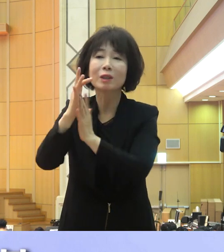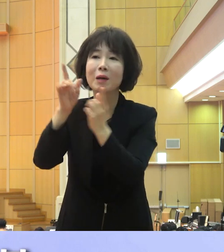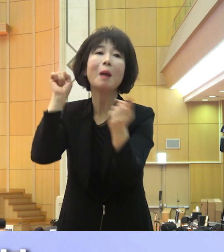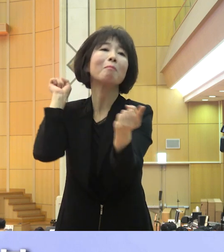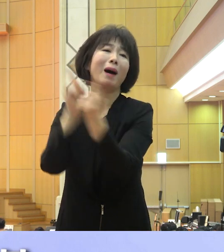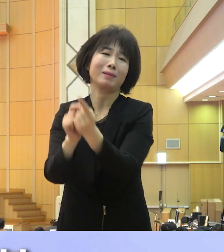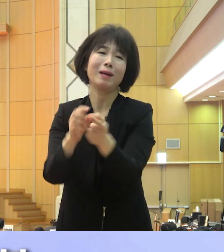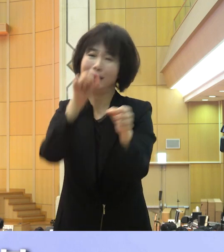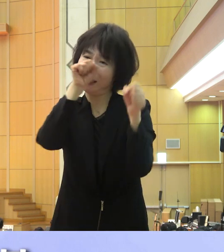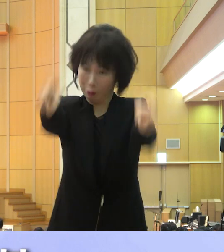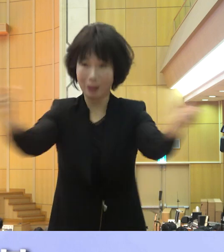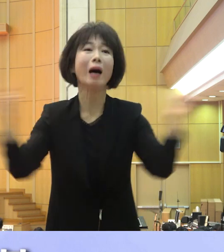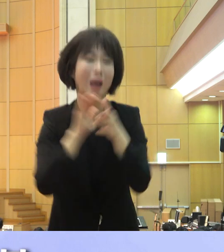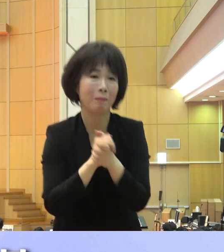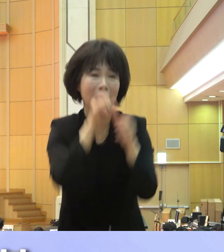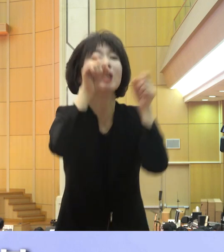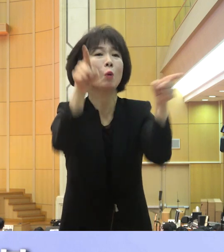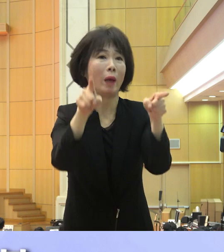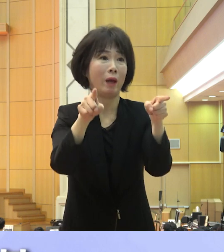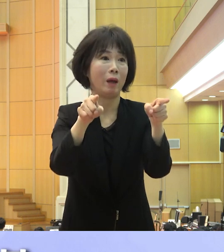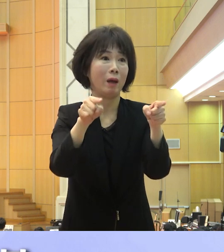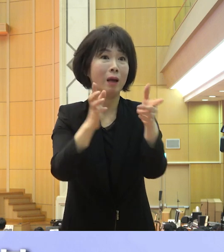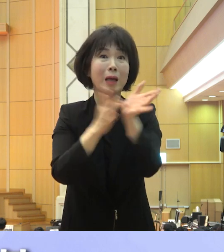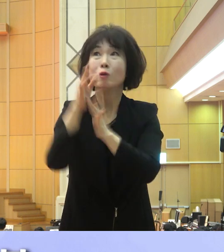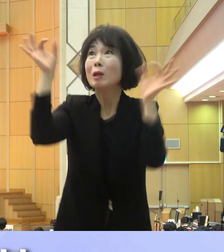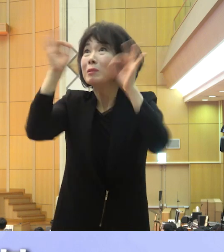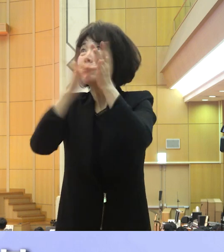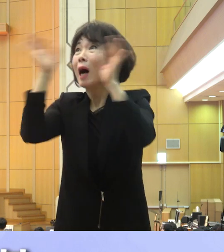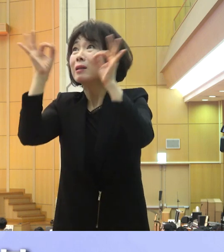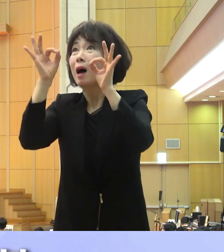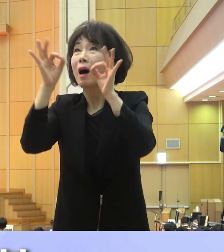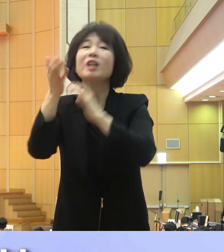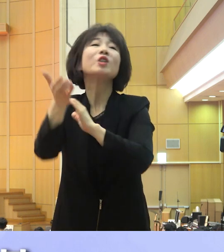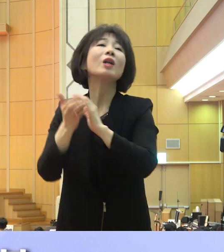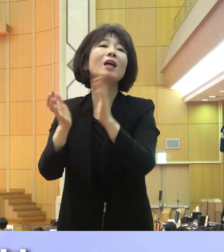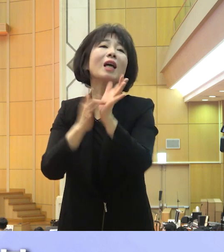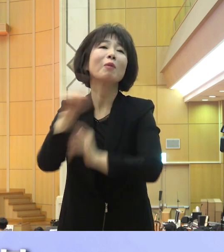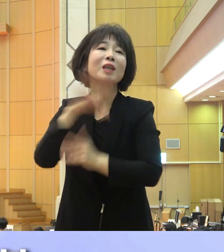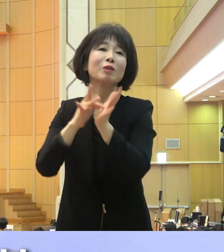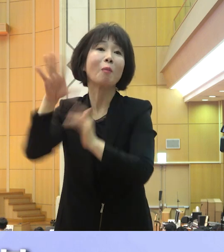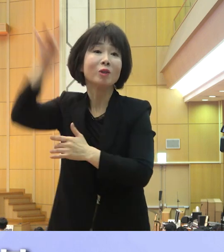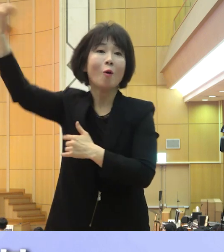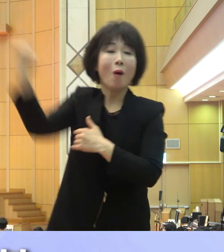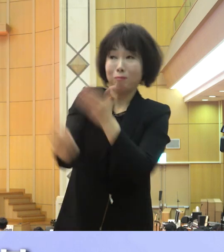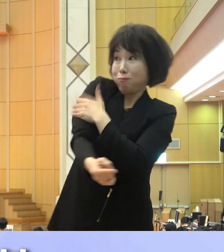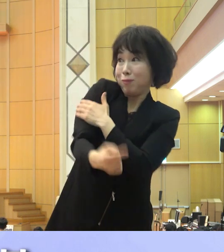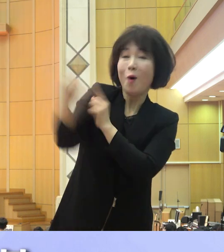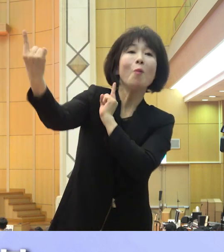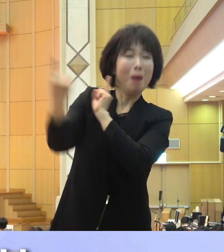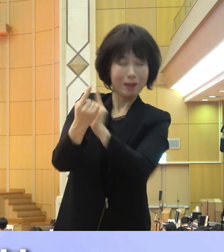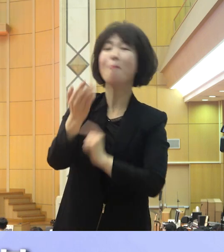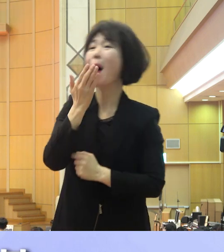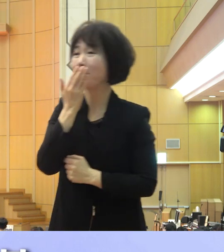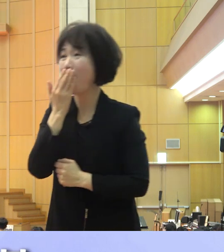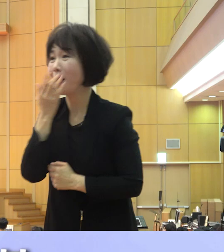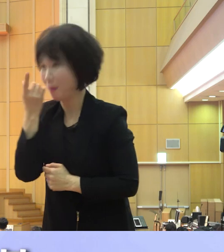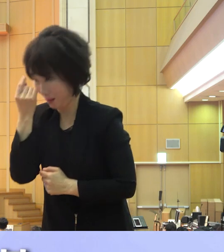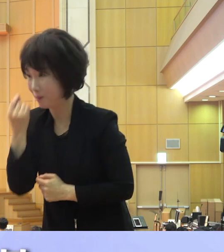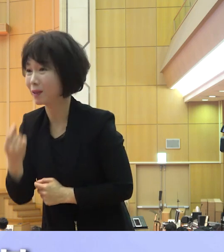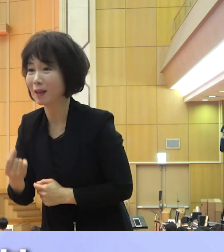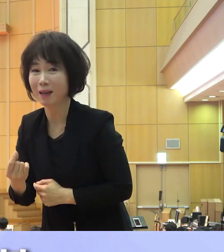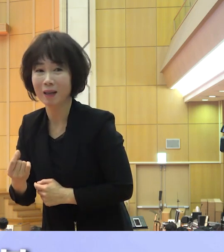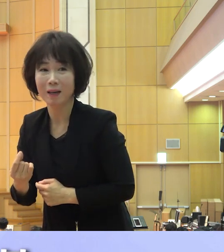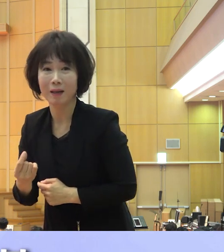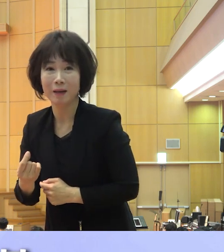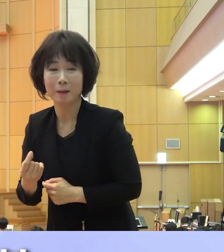잊지 마세요. 주님이 오라 소리 안 했는데 주님이 오셨어요. 와서 배가